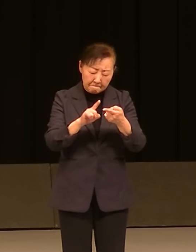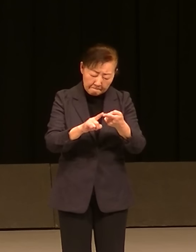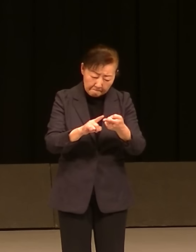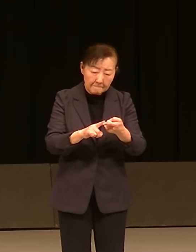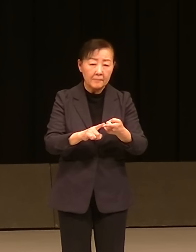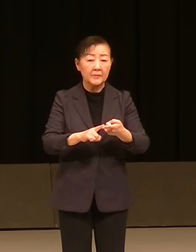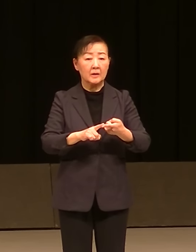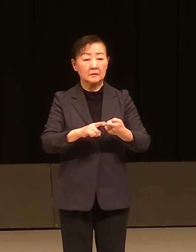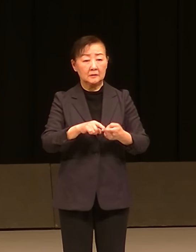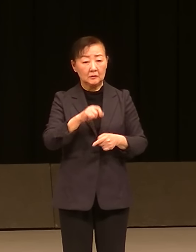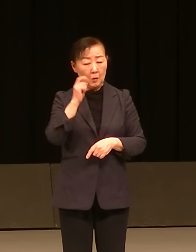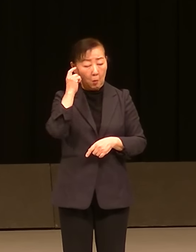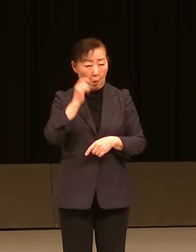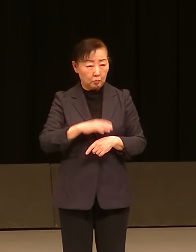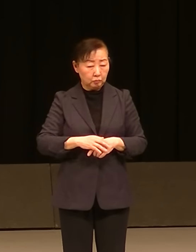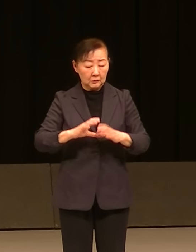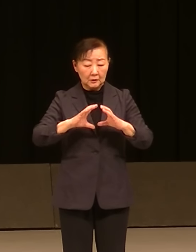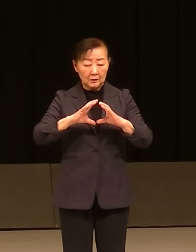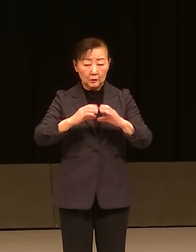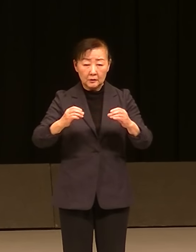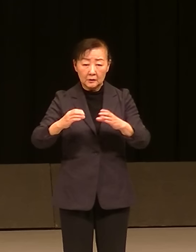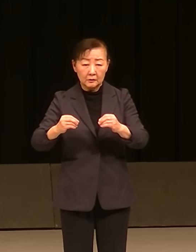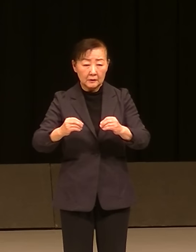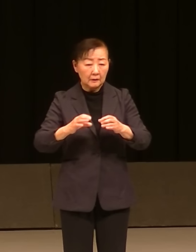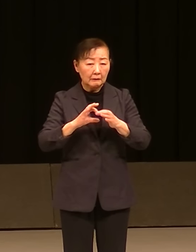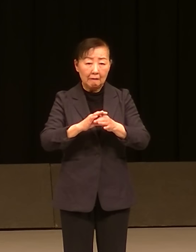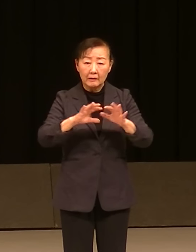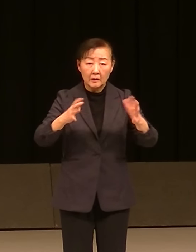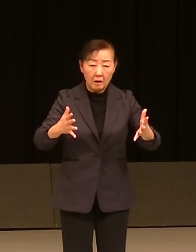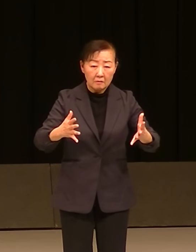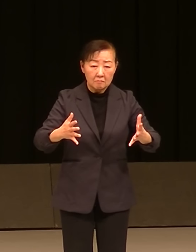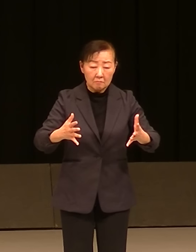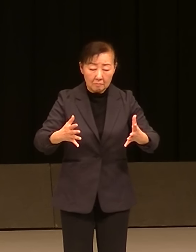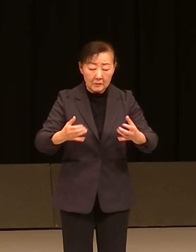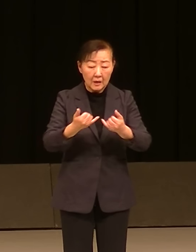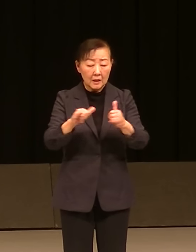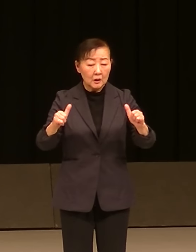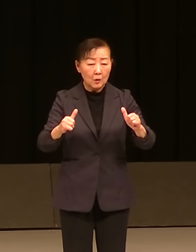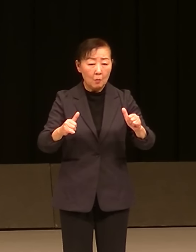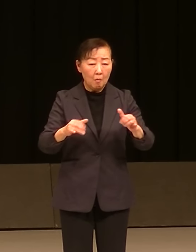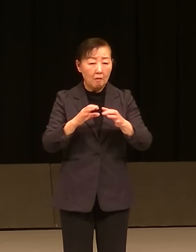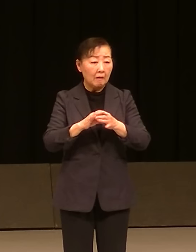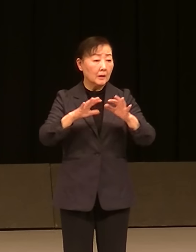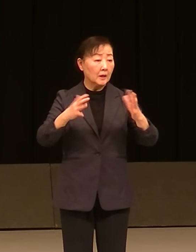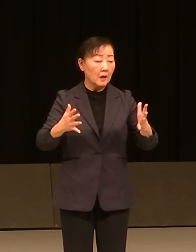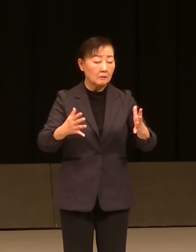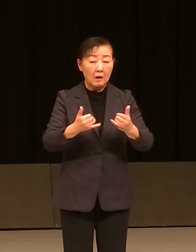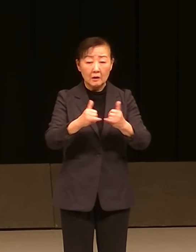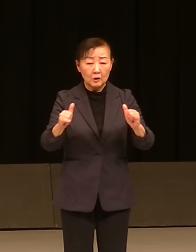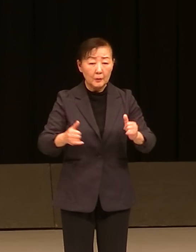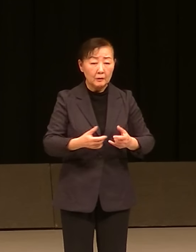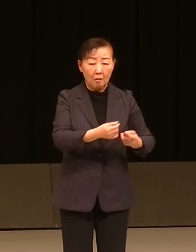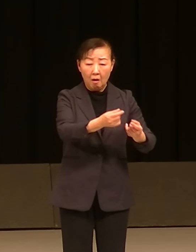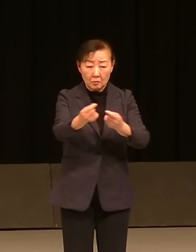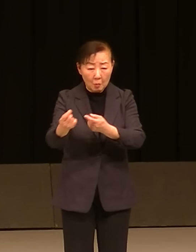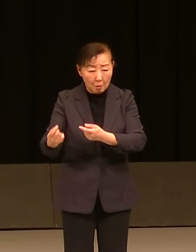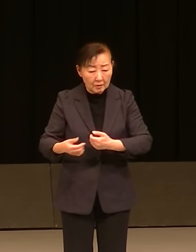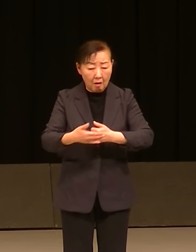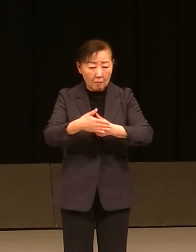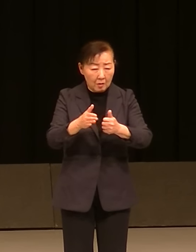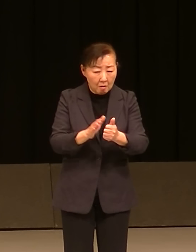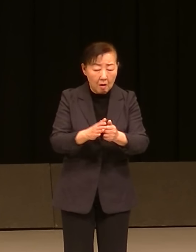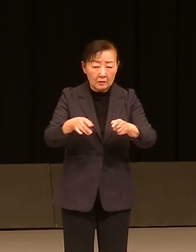に思います。国境を越えて、この民族を超えて、人々が協調し共